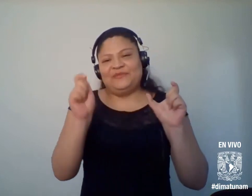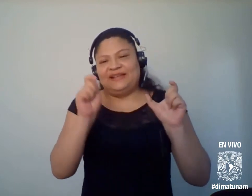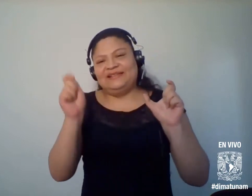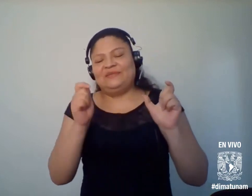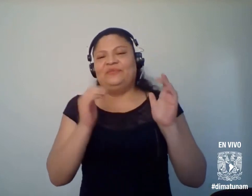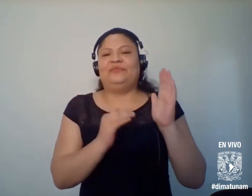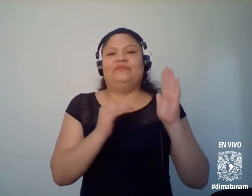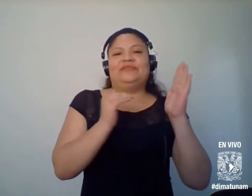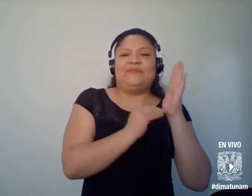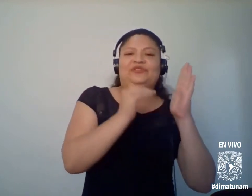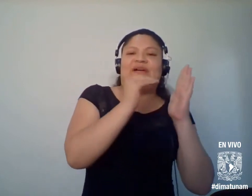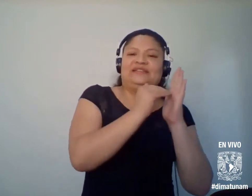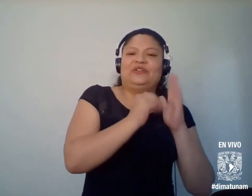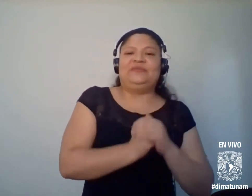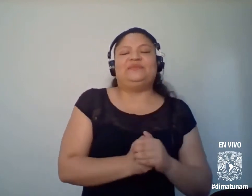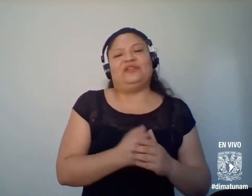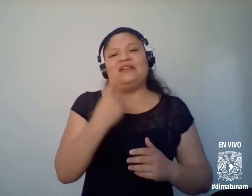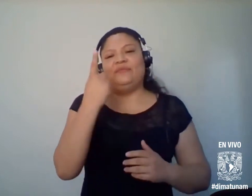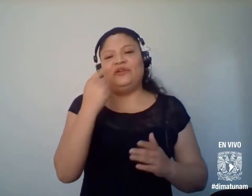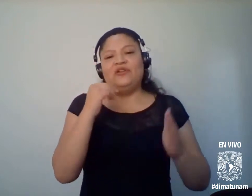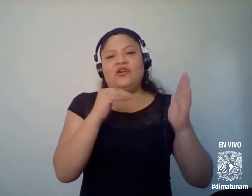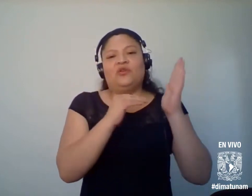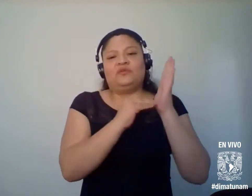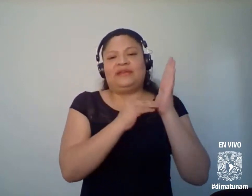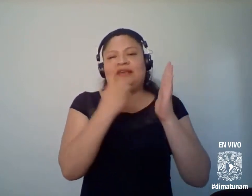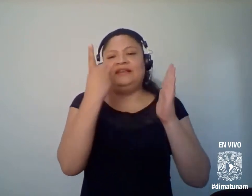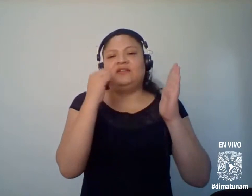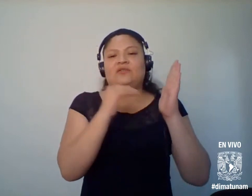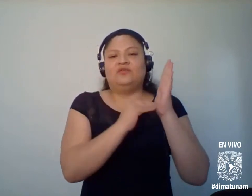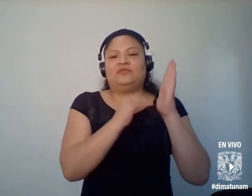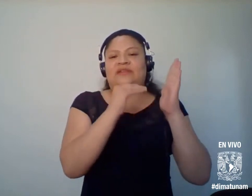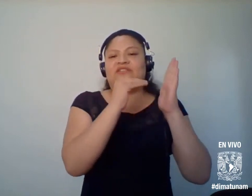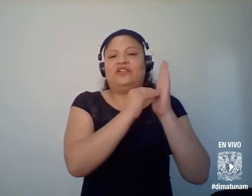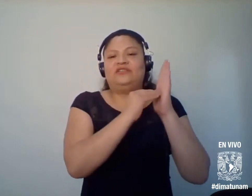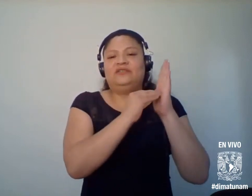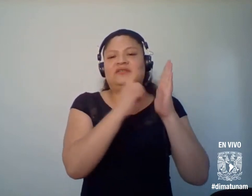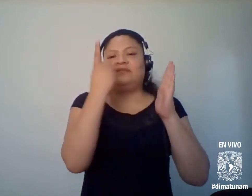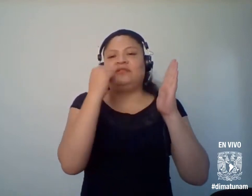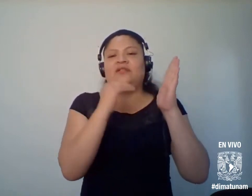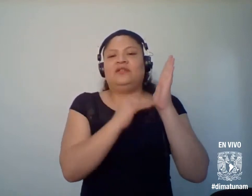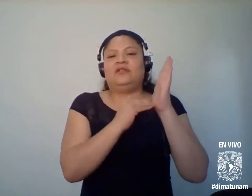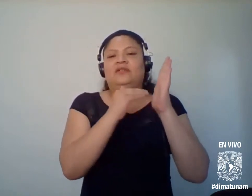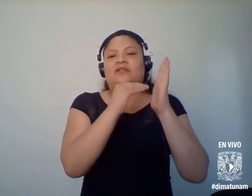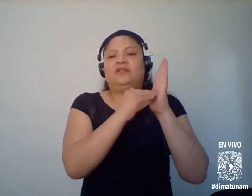tres ceros más, damos más golpes. Por ejemplo, un mil, un millón,